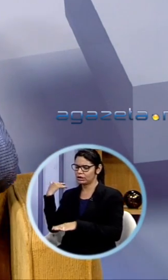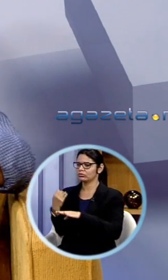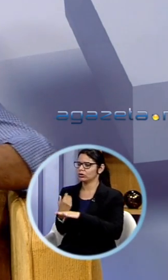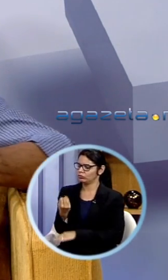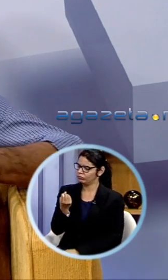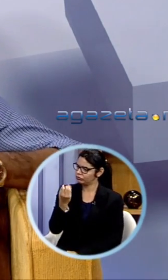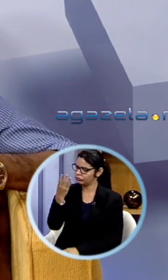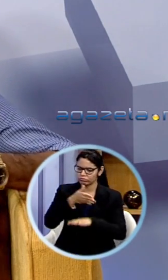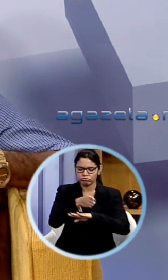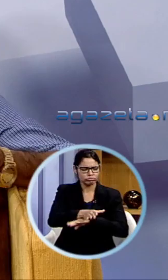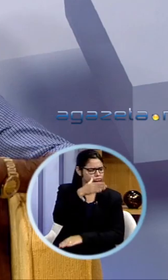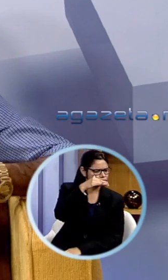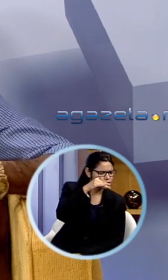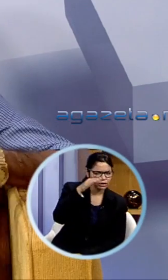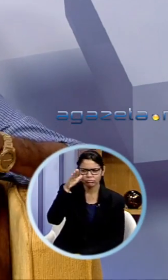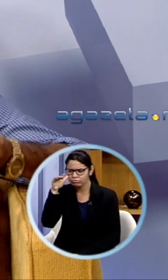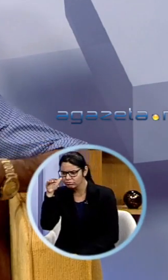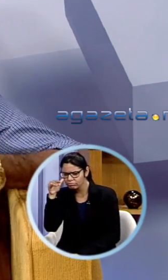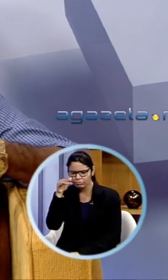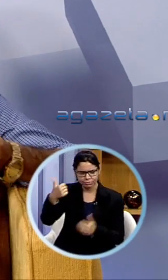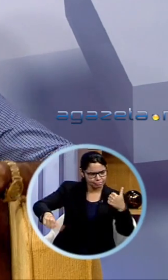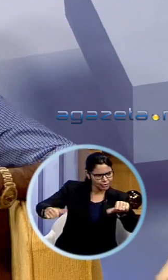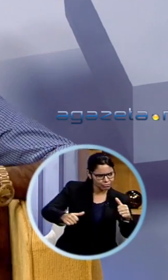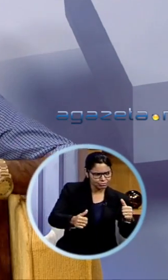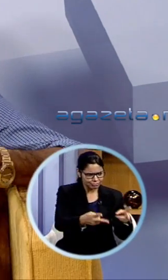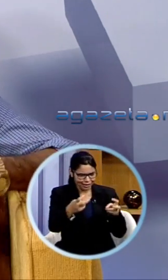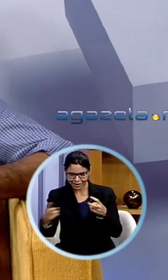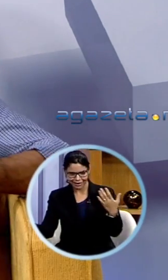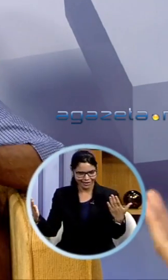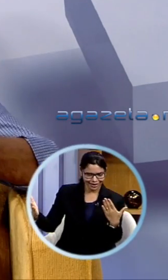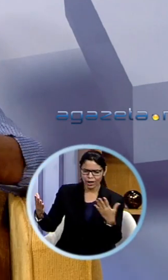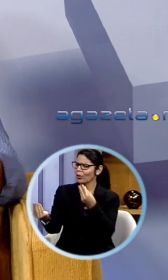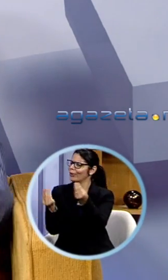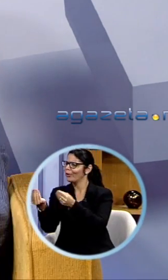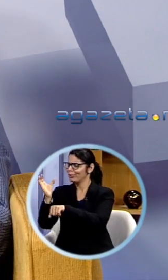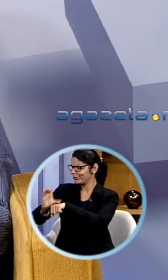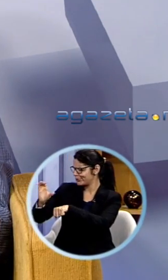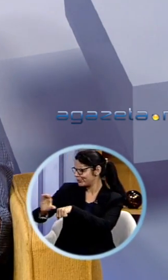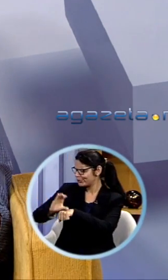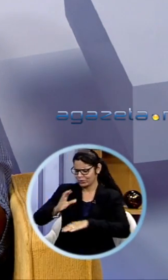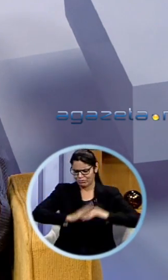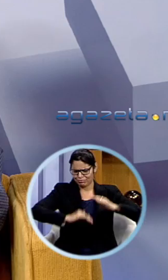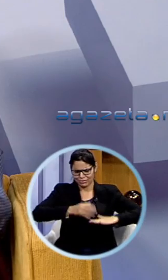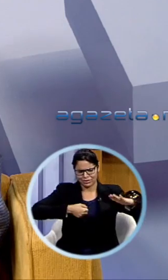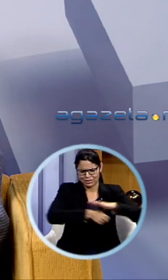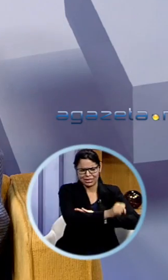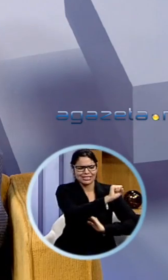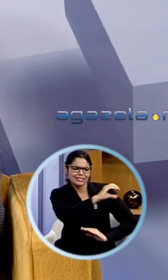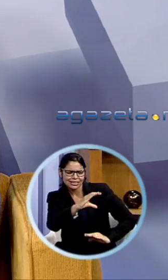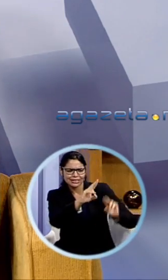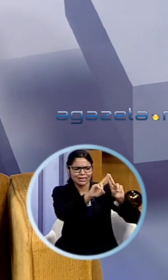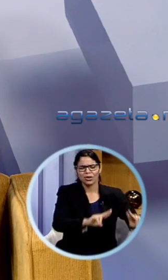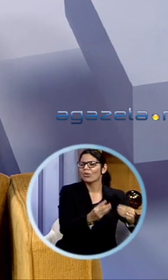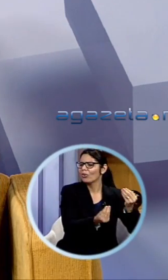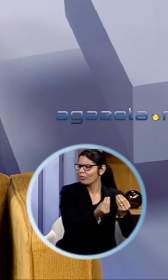instituições para e perceber Como é o andamento desse curso como é que eles fazem o curso e como é que esses profissionais egressos eles